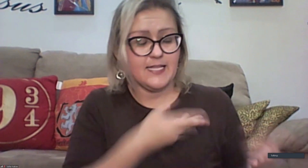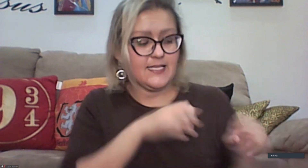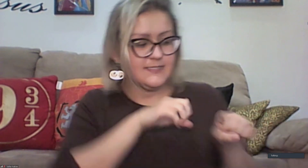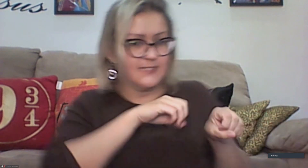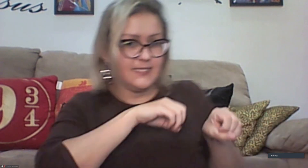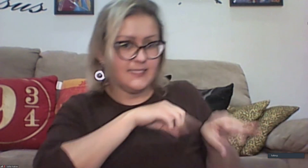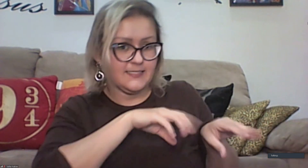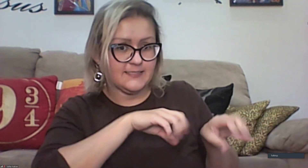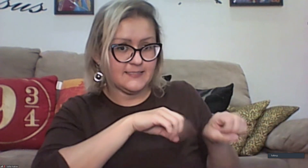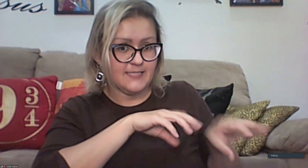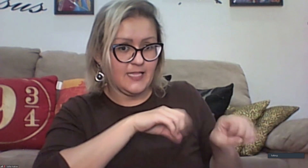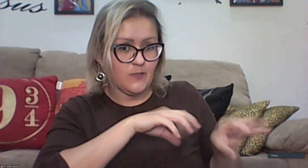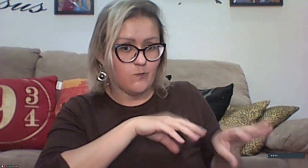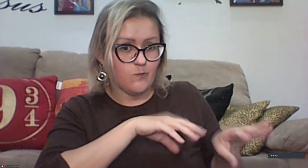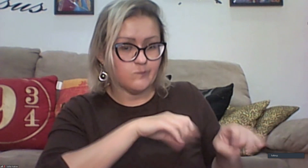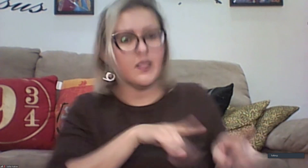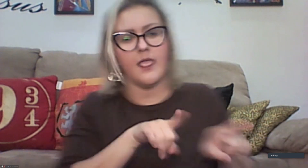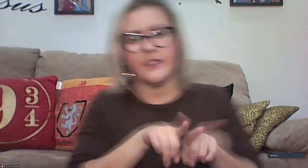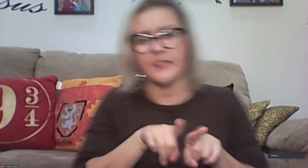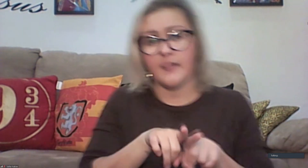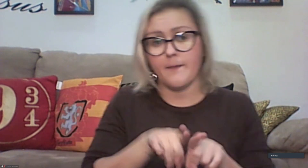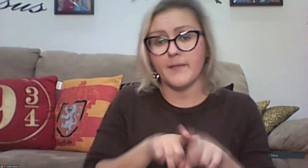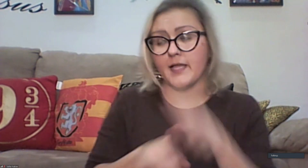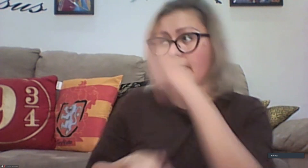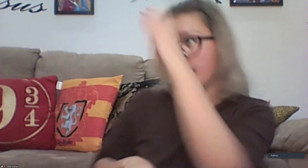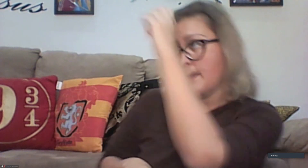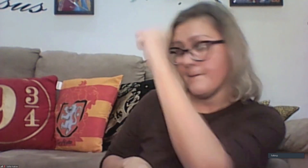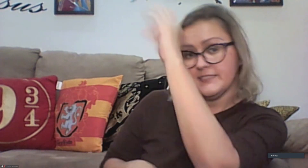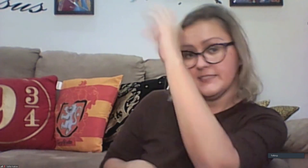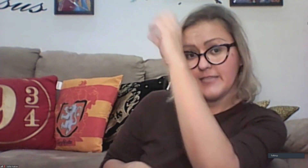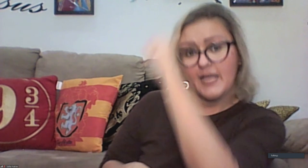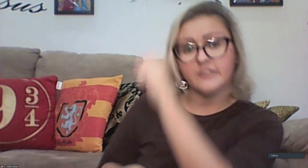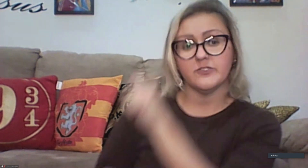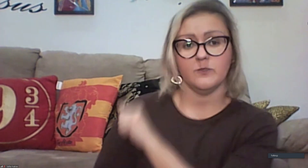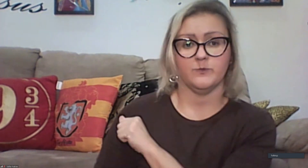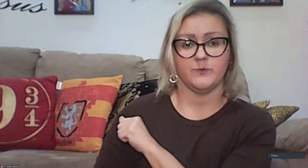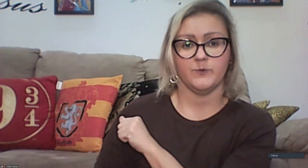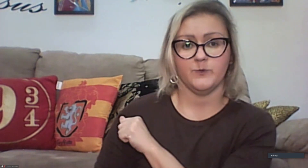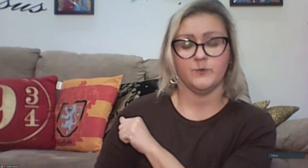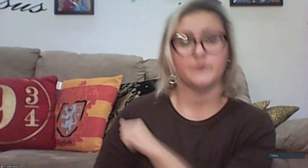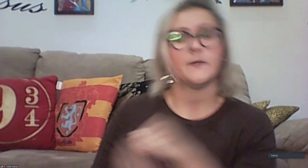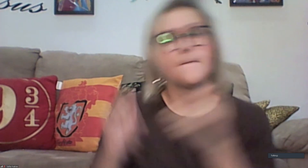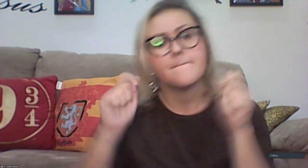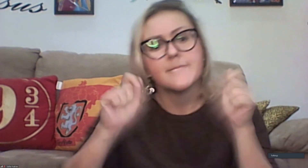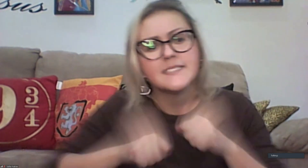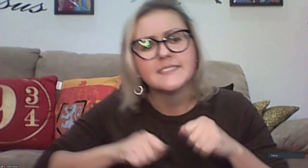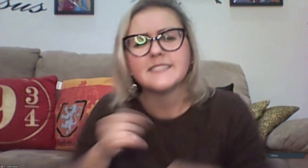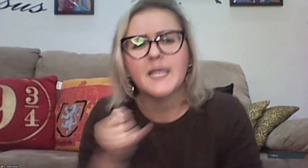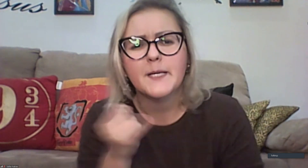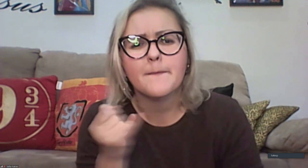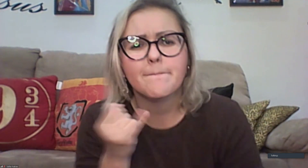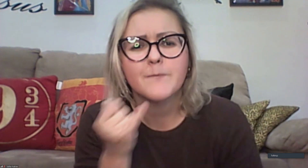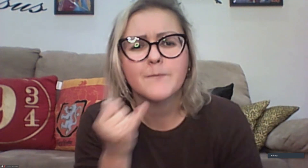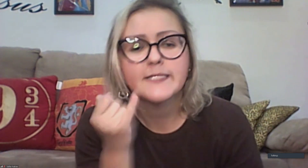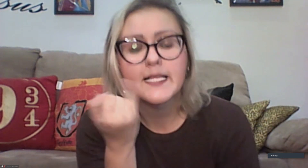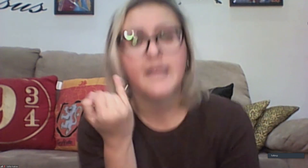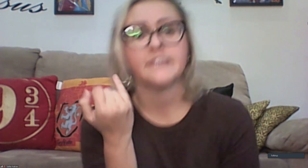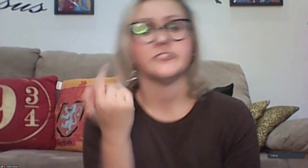dentro que seja responsável por esse ensino, para que eu possa aprender corretamente.